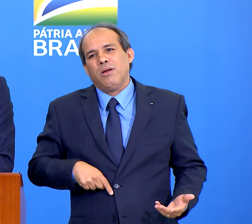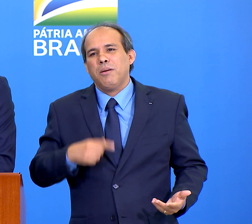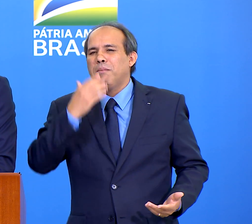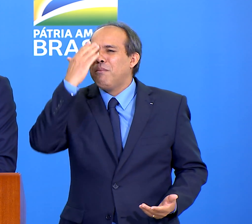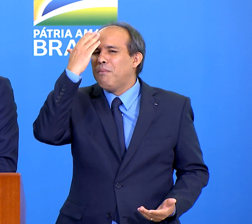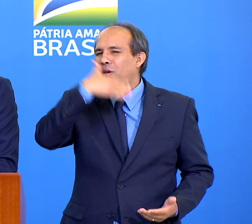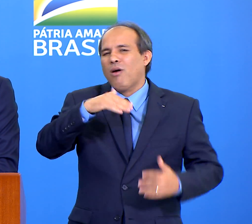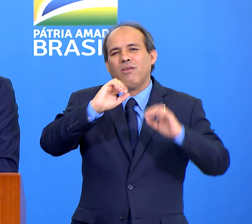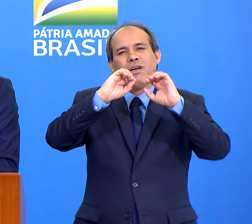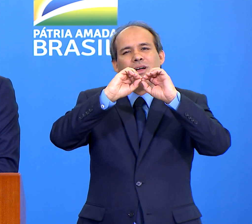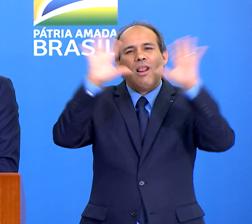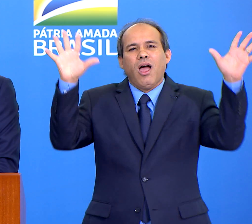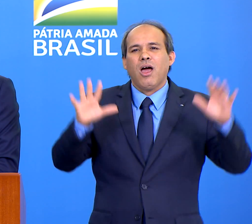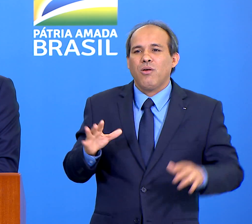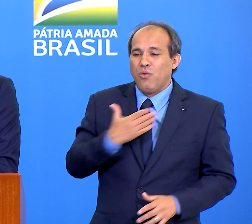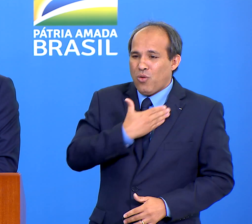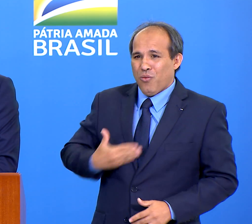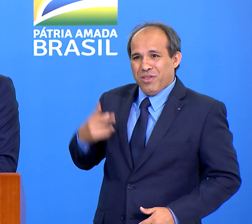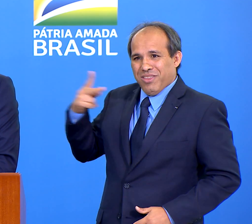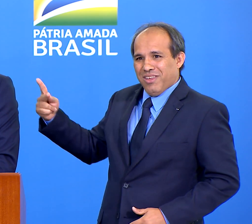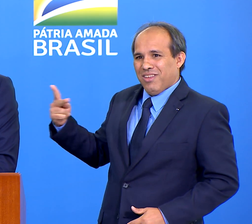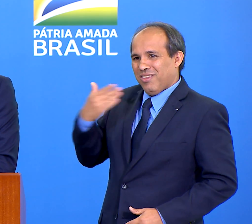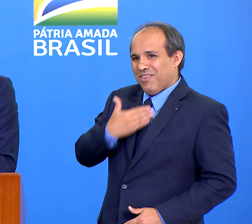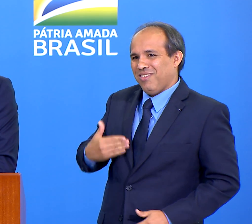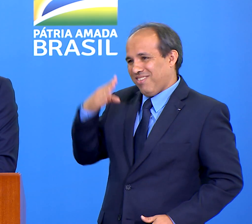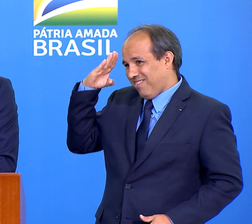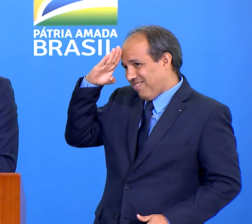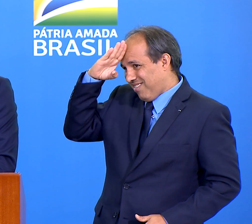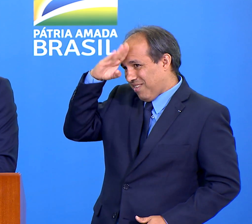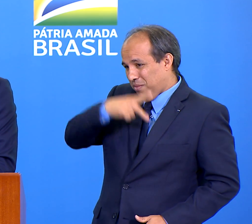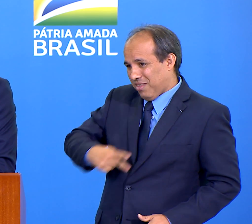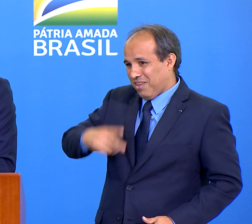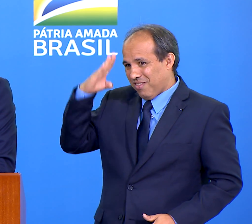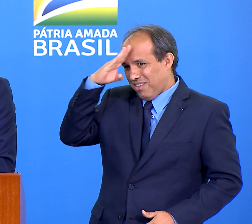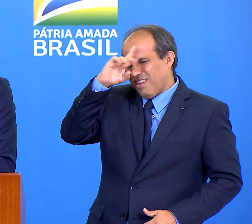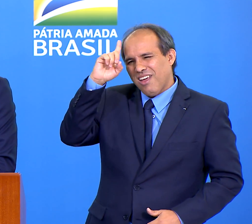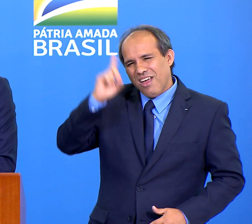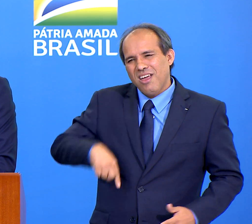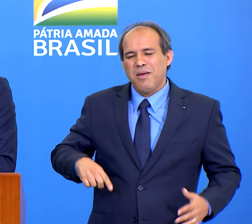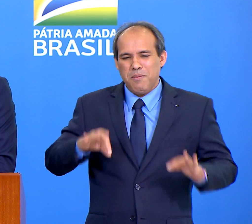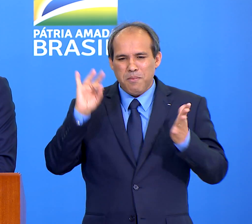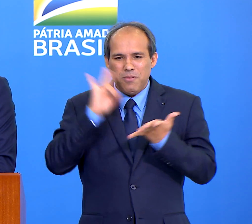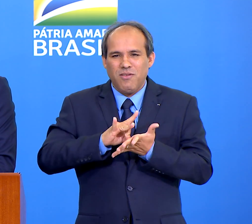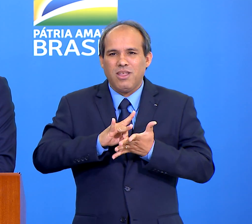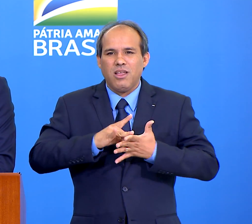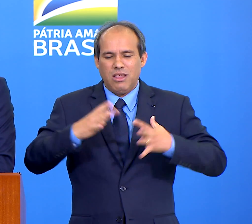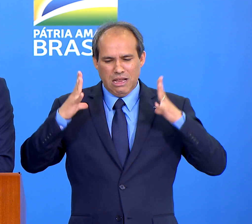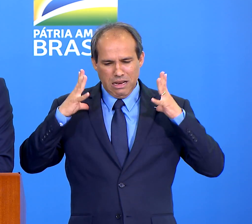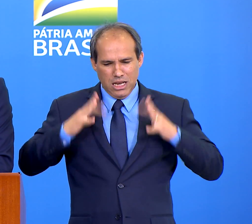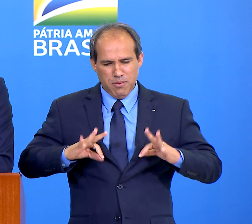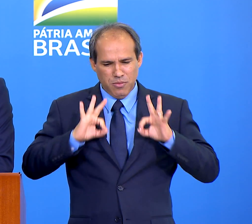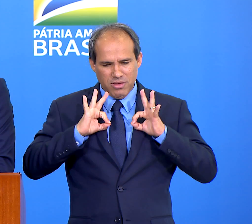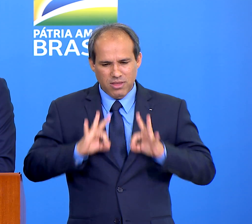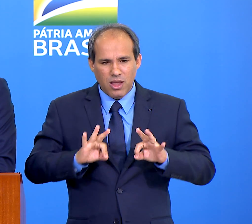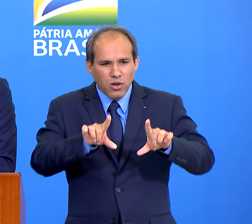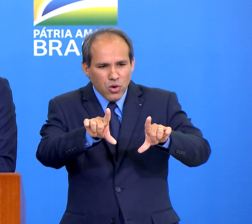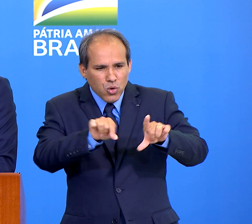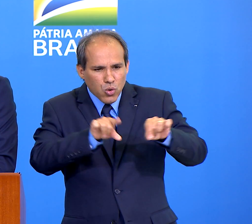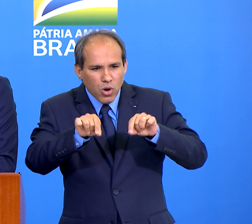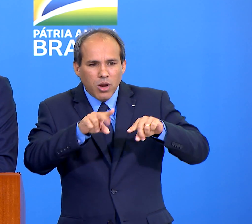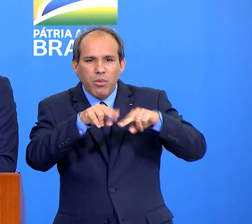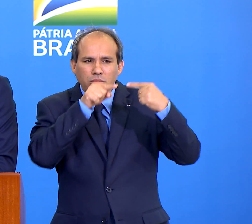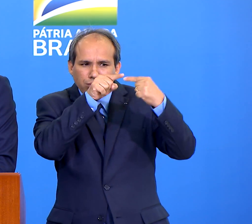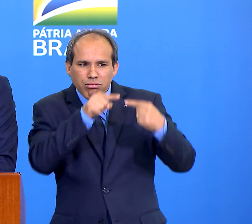de que o governo do presidente bolsonaro é um governo honesto é um governo que escolhe pelo